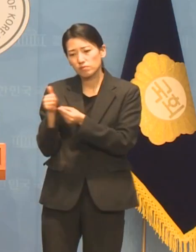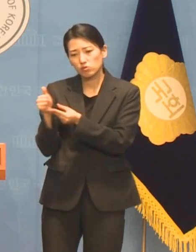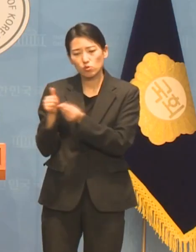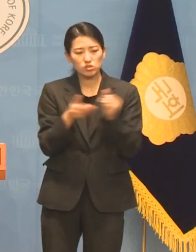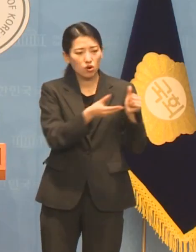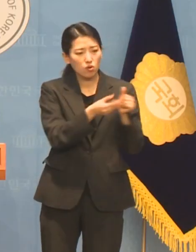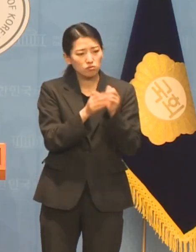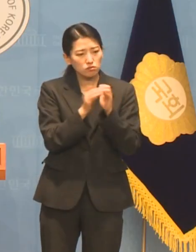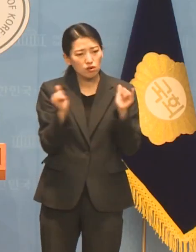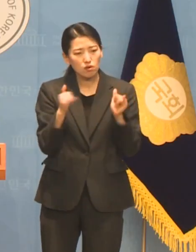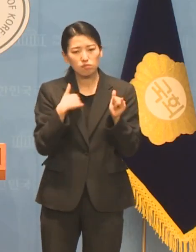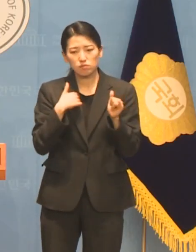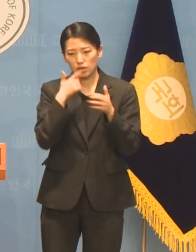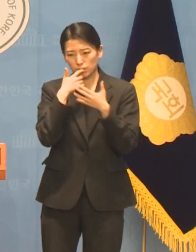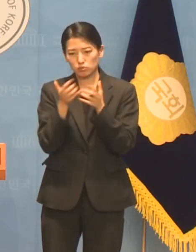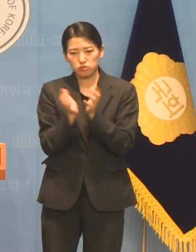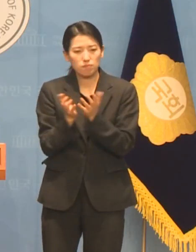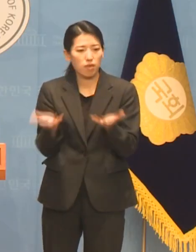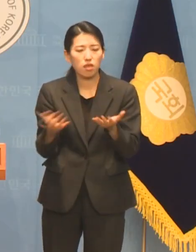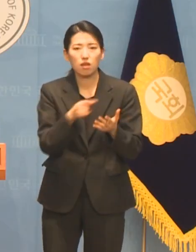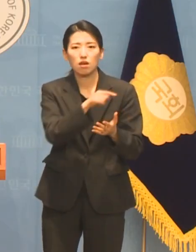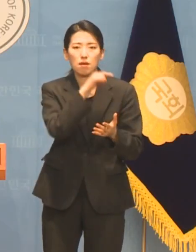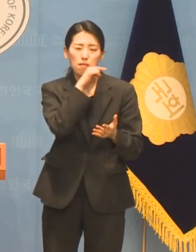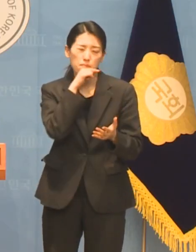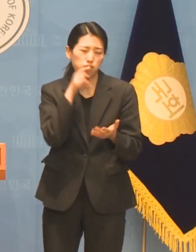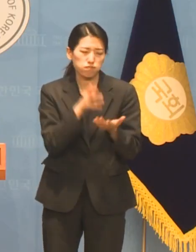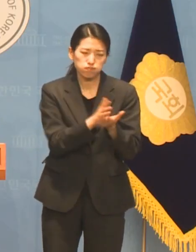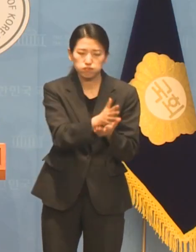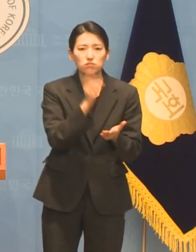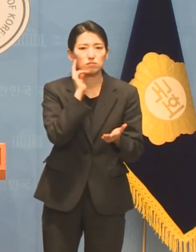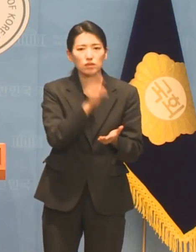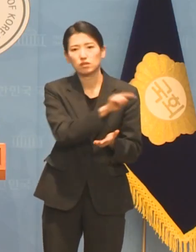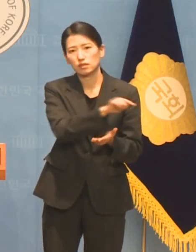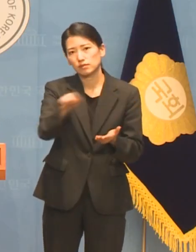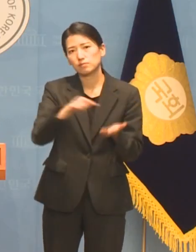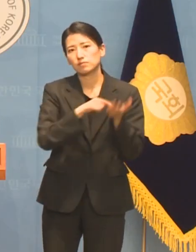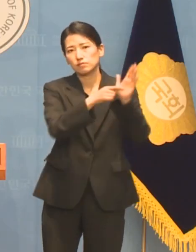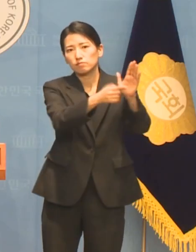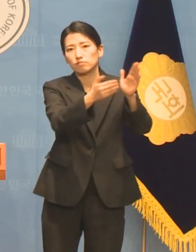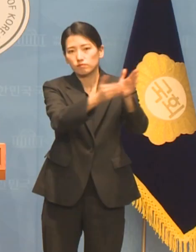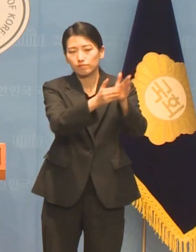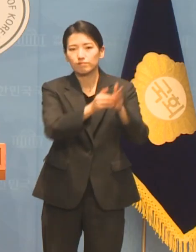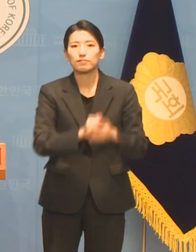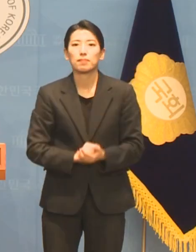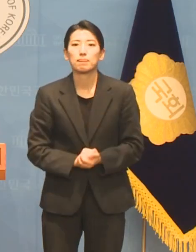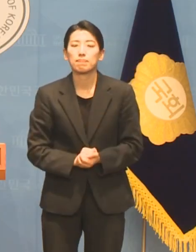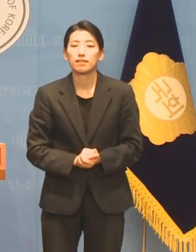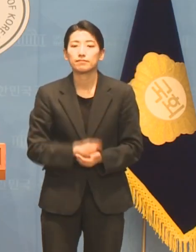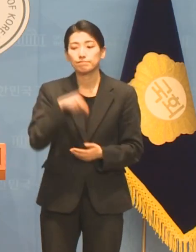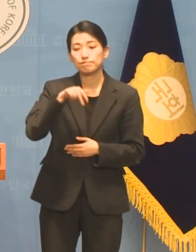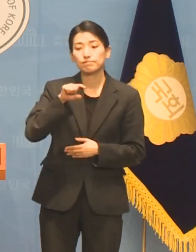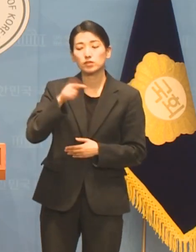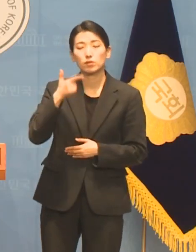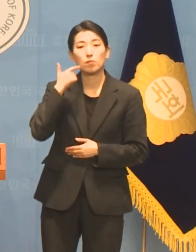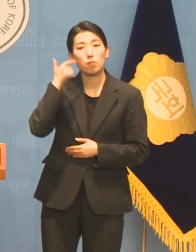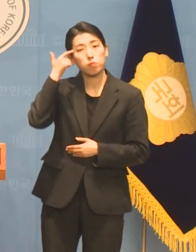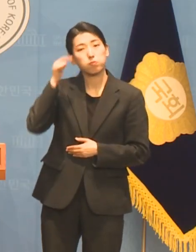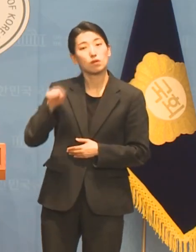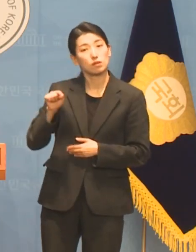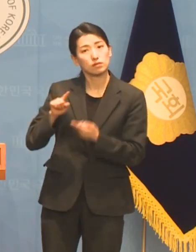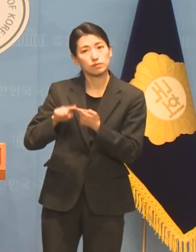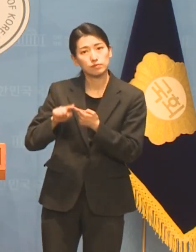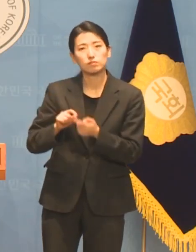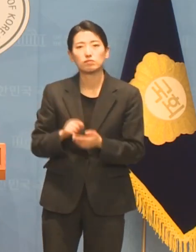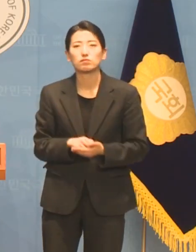방송통신심의위원회에 민원을 제기하였습니다. 정강훈 TV 등 유튜브 채널에 대한 대응 현황 보고입니다. 윤석열 대통령 파면 이후